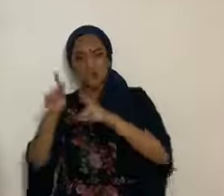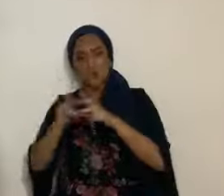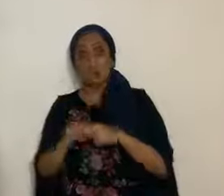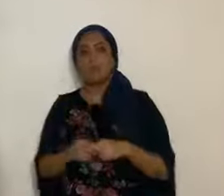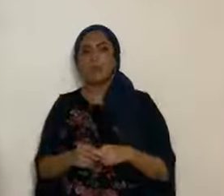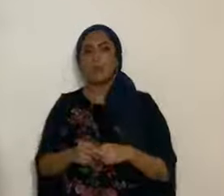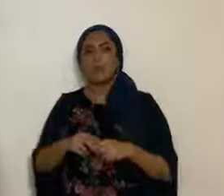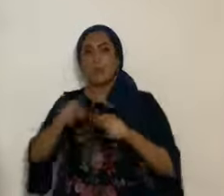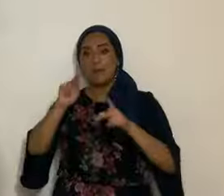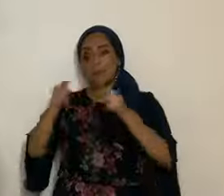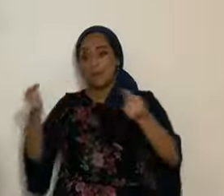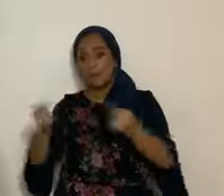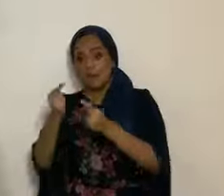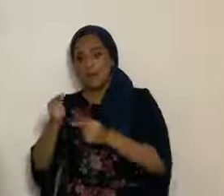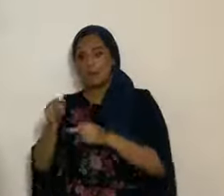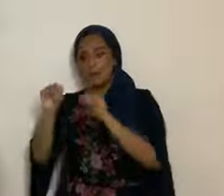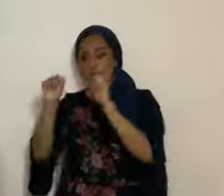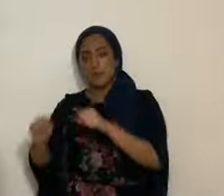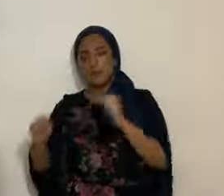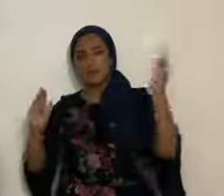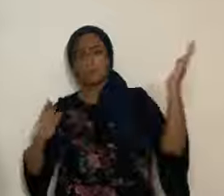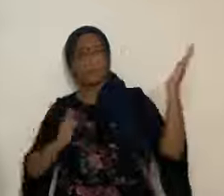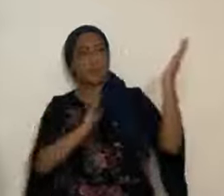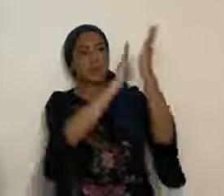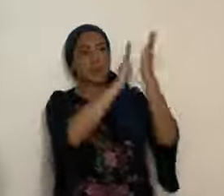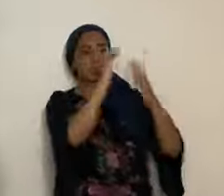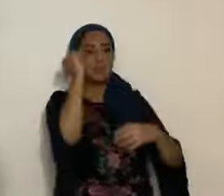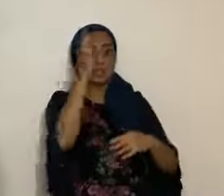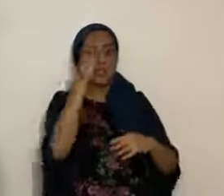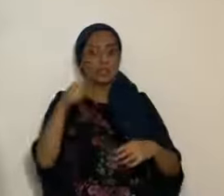al Padre Eterno para que se arrepientan, hagan teshuvá.